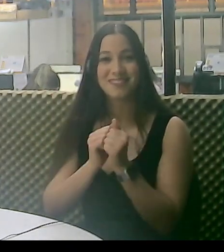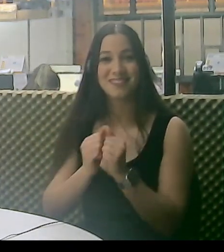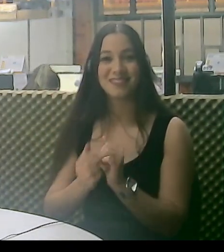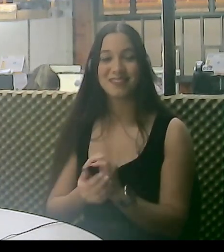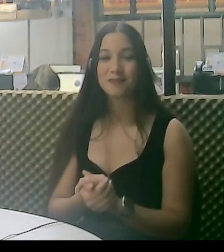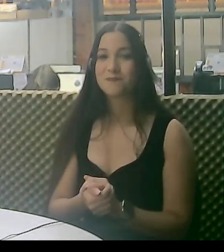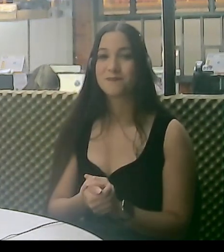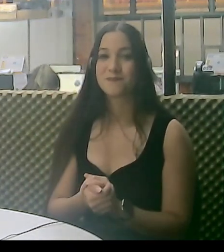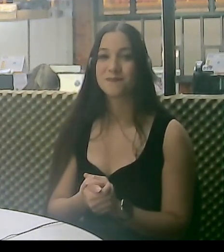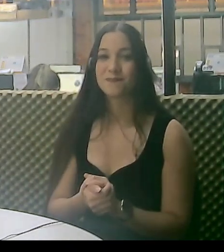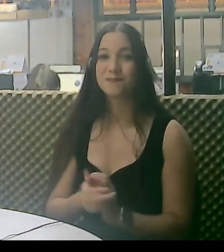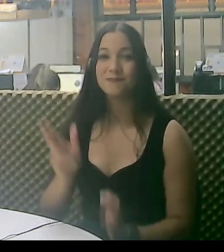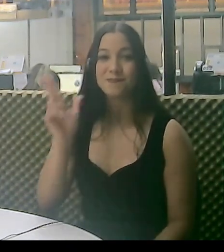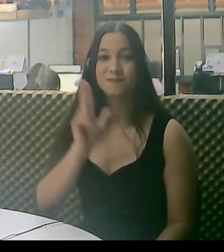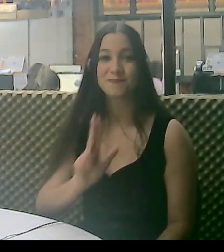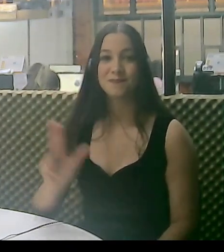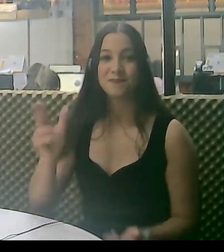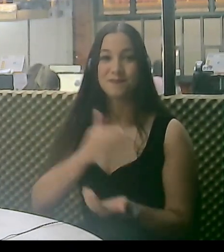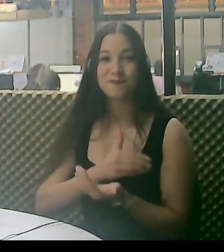gente!